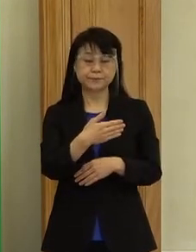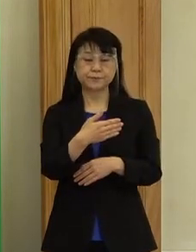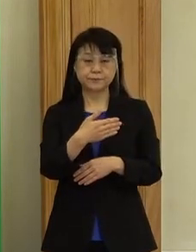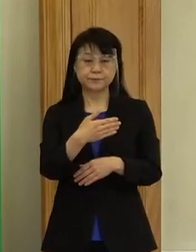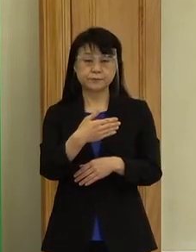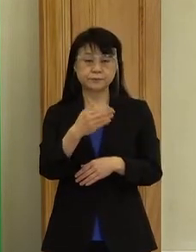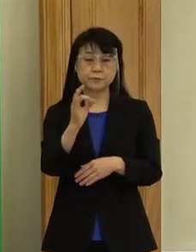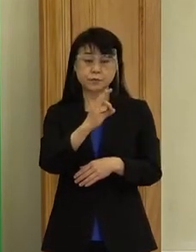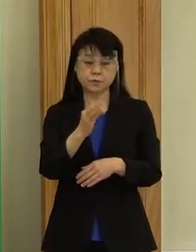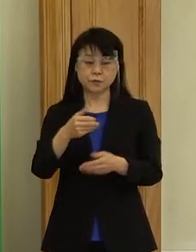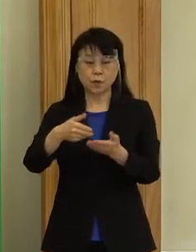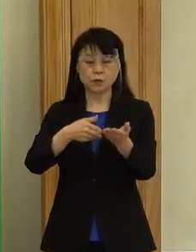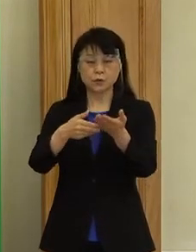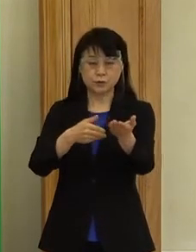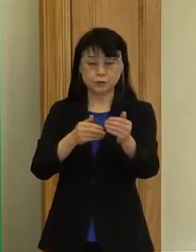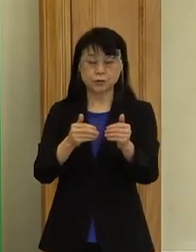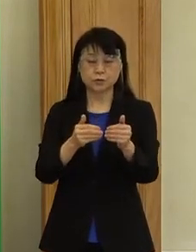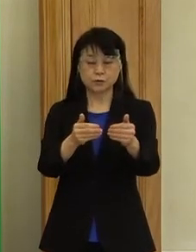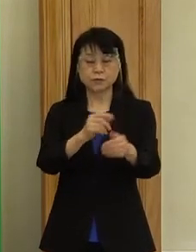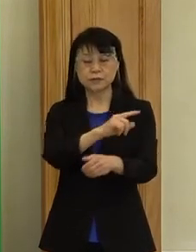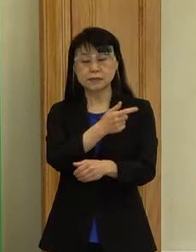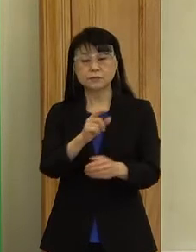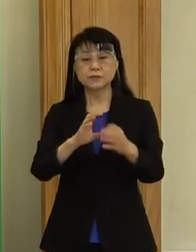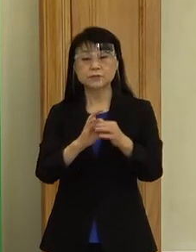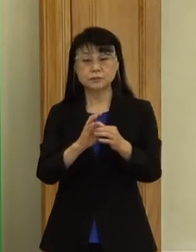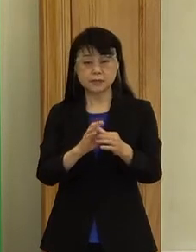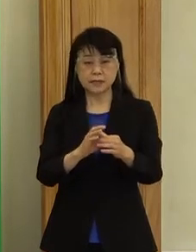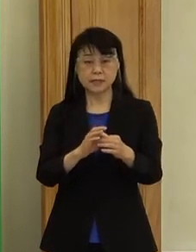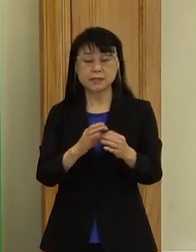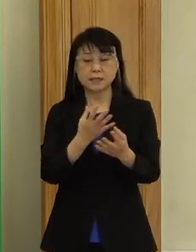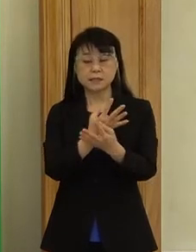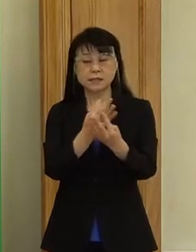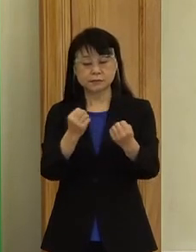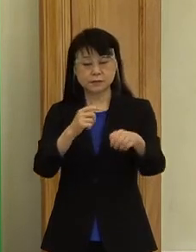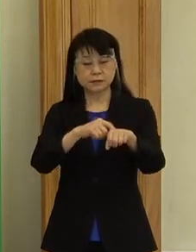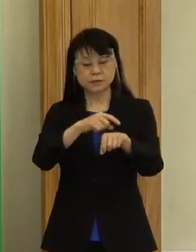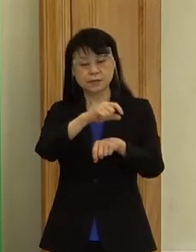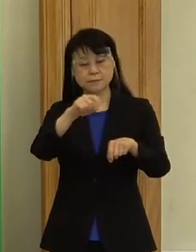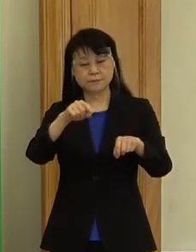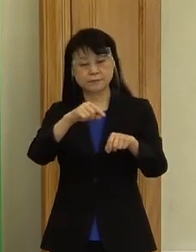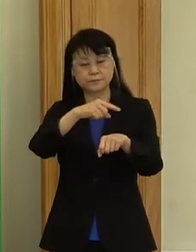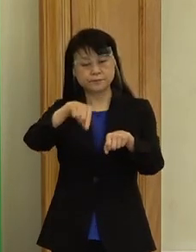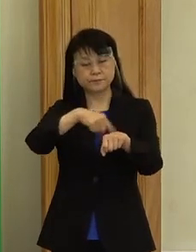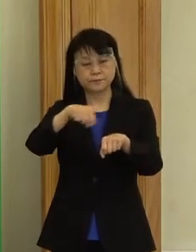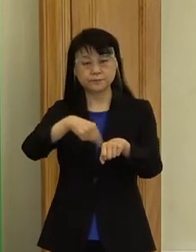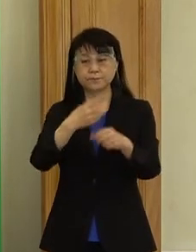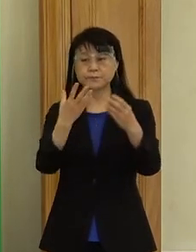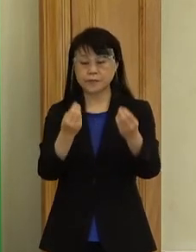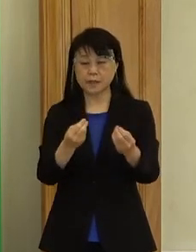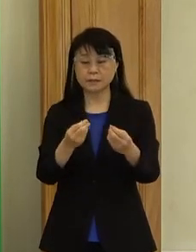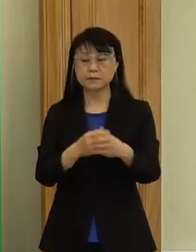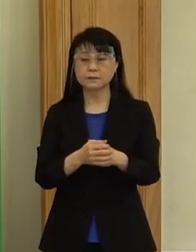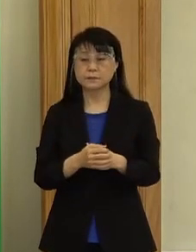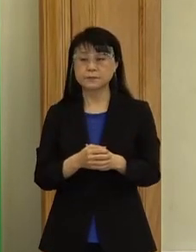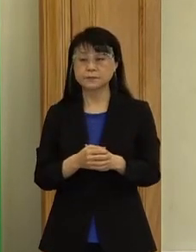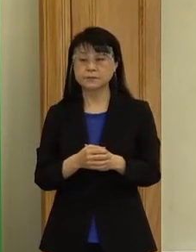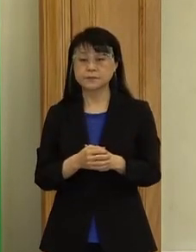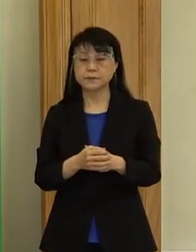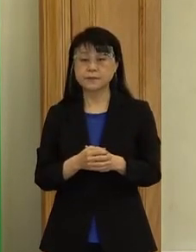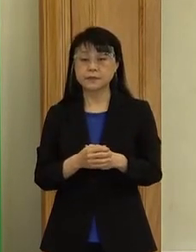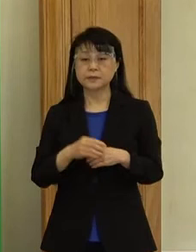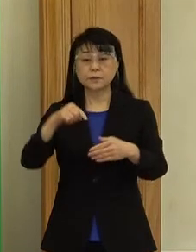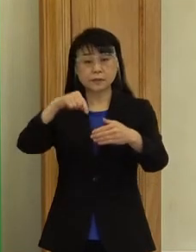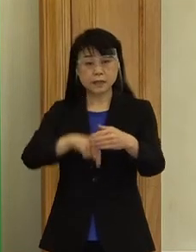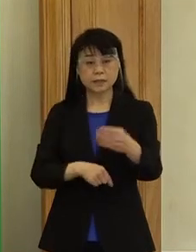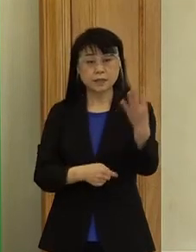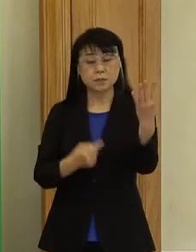の輸出促進、そのようなテーマについて、まあ、多くの時間を割いたんですが、まあ、その他自由討議の面で、今の4回目のワクチン